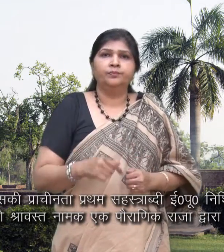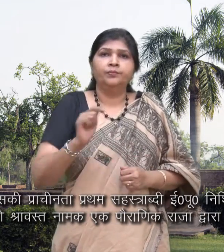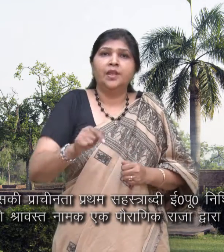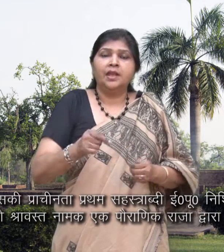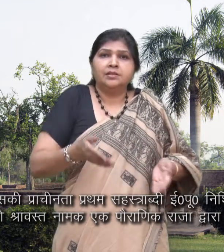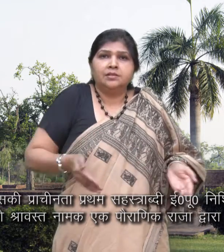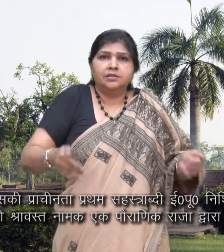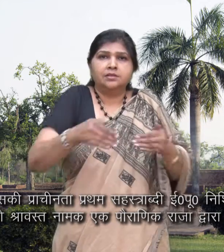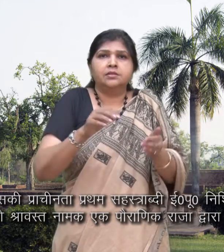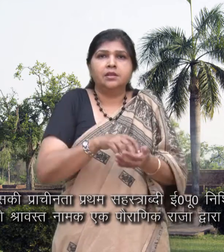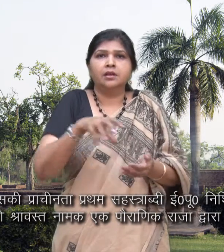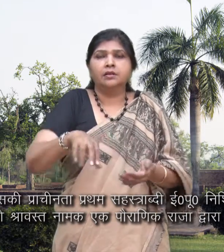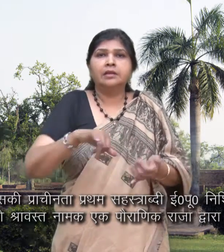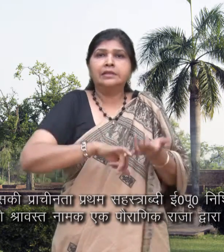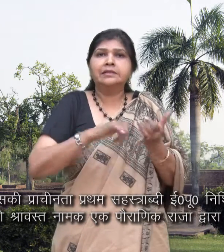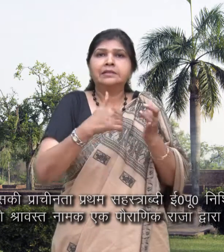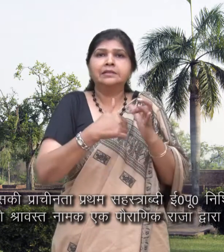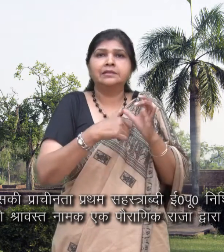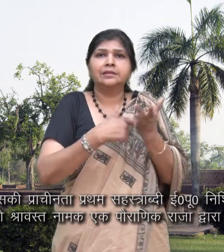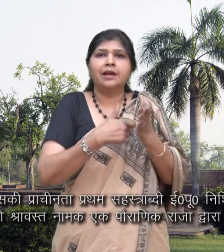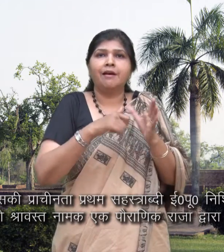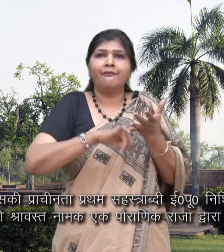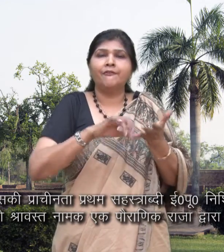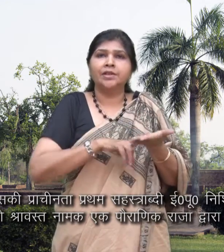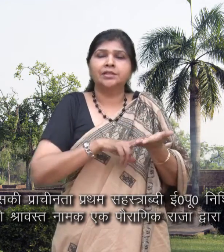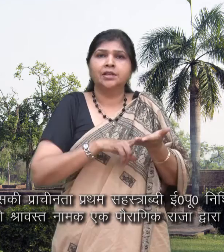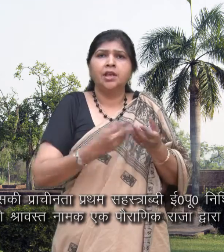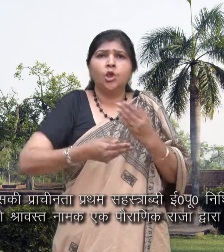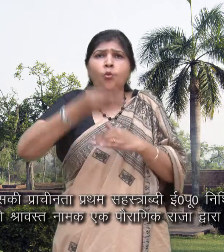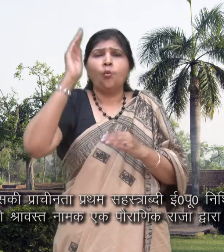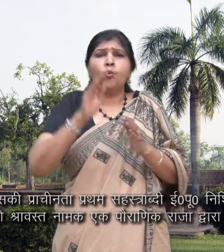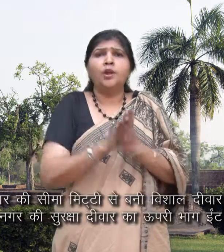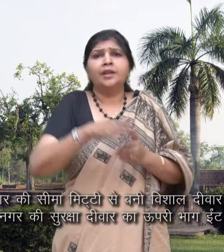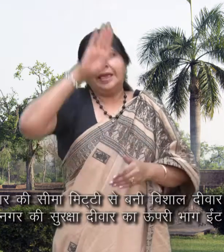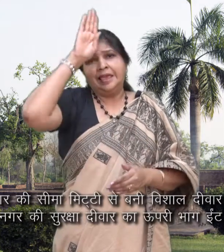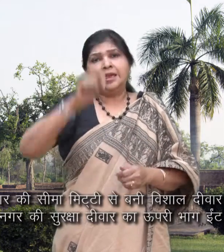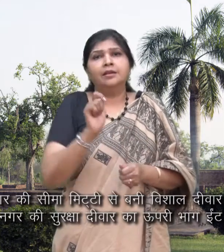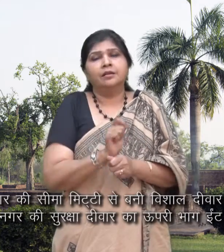इस नगर को श्रावस्त नामक एक पौराणिक राजा द्वारा बसाया गया मानते हैं।